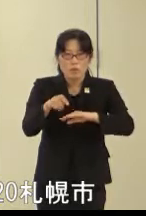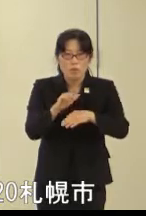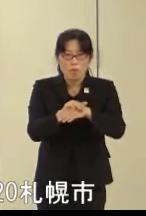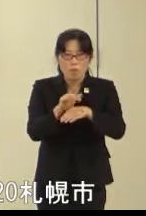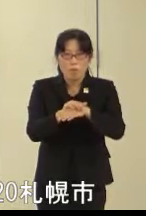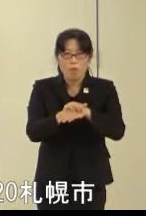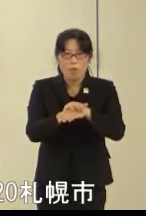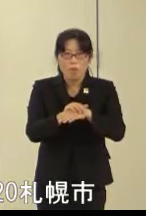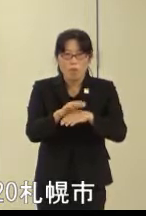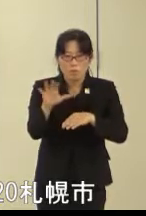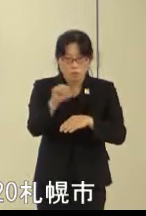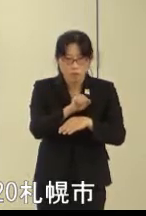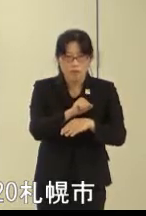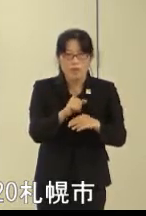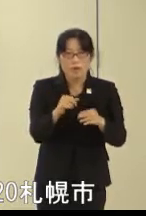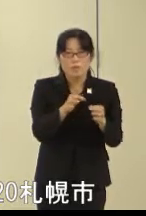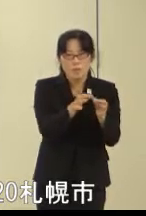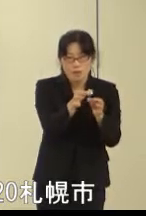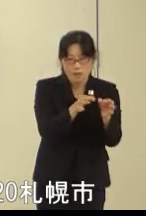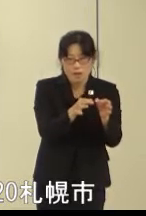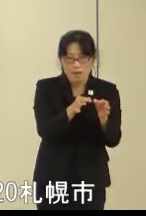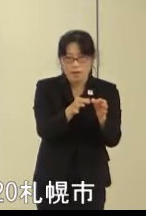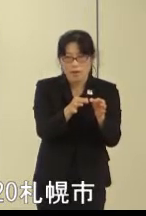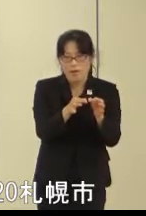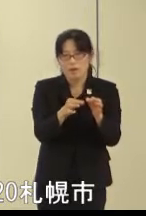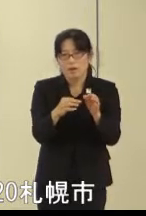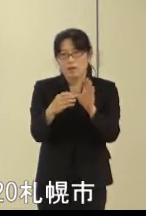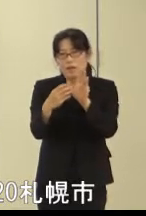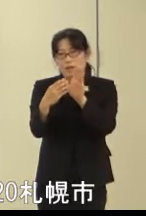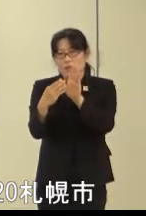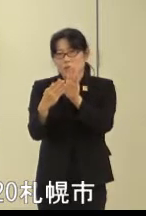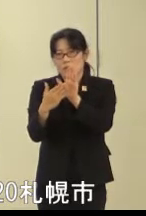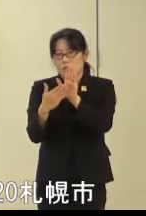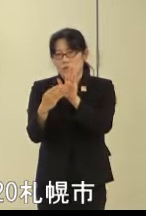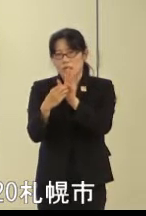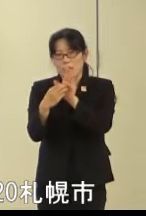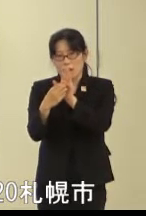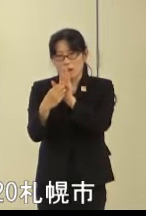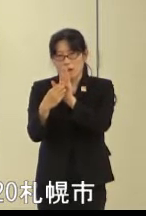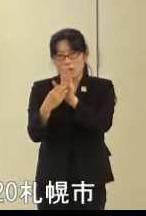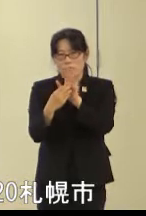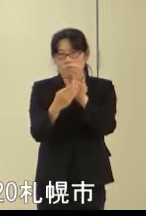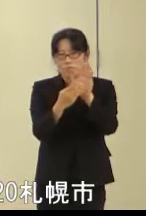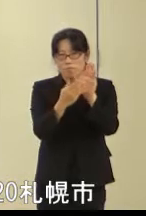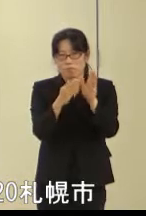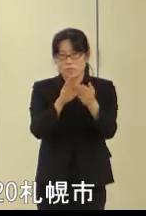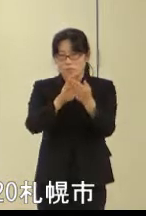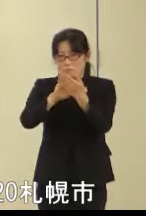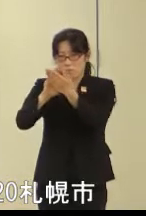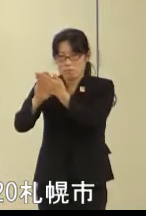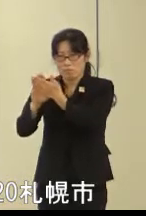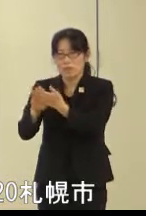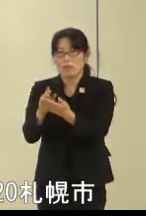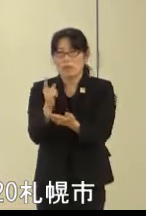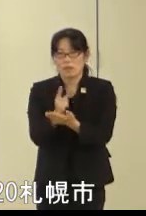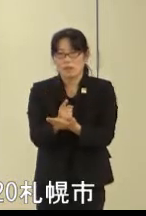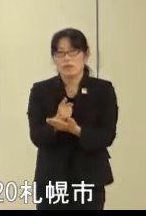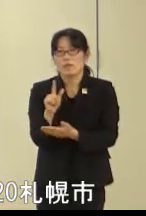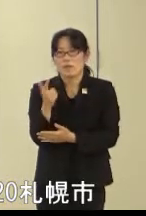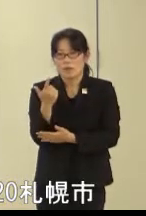店まあ今もステッカーを張っておりいただいておりますけれどもそれだけではなくてえ